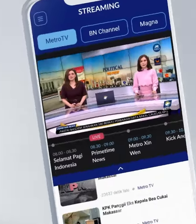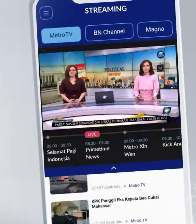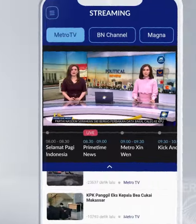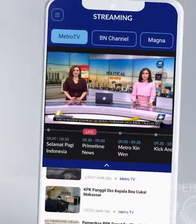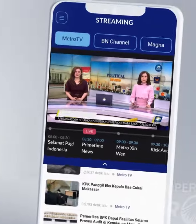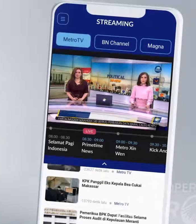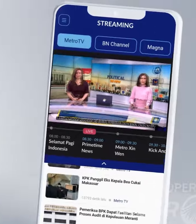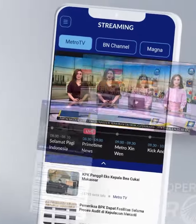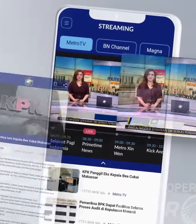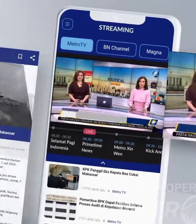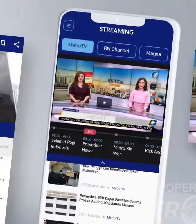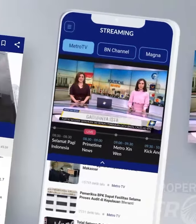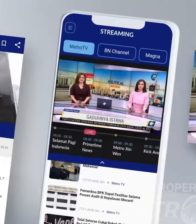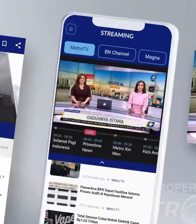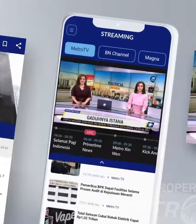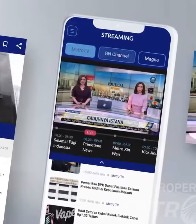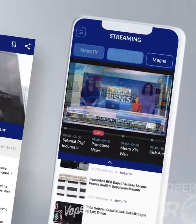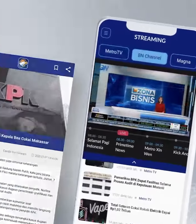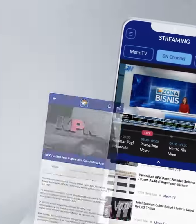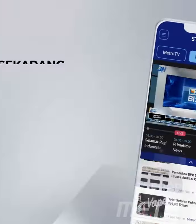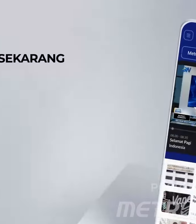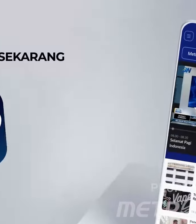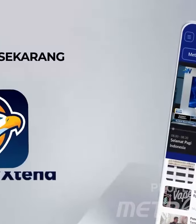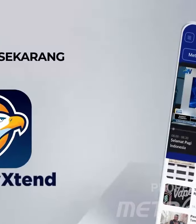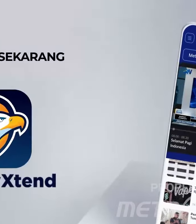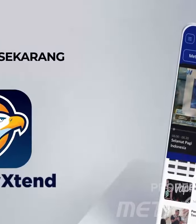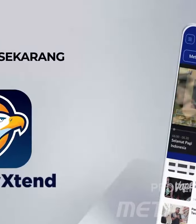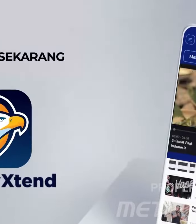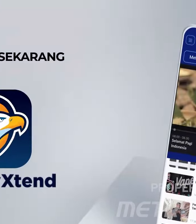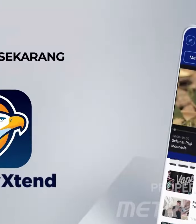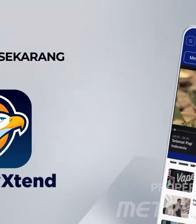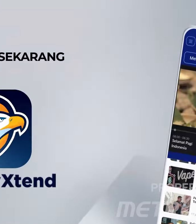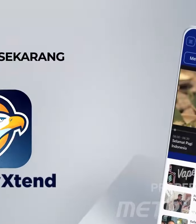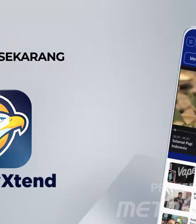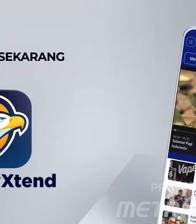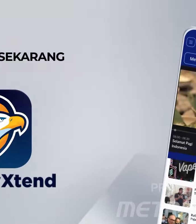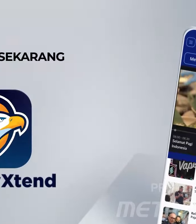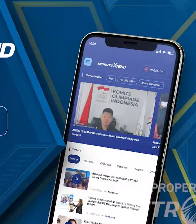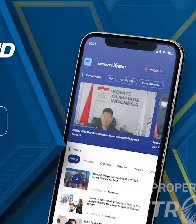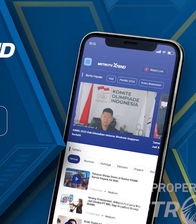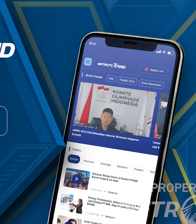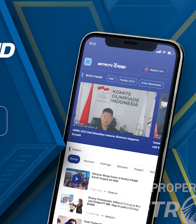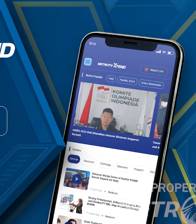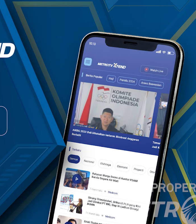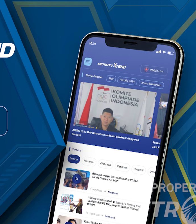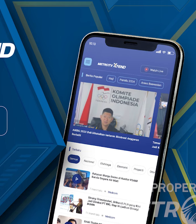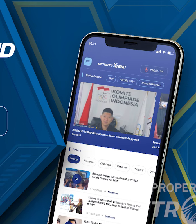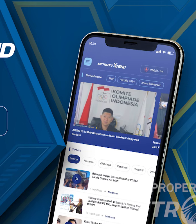Jelajahi cara baru mendapatkan informasi. Download Metro TV Extend sekarang.